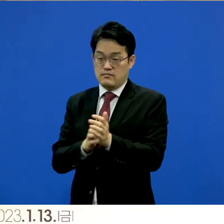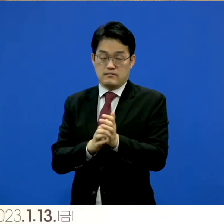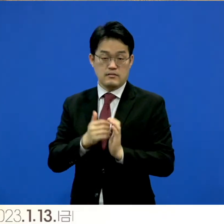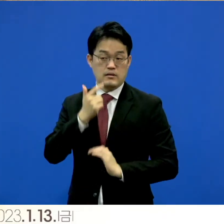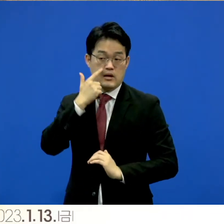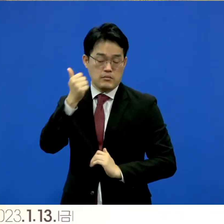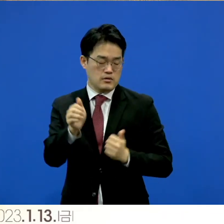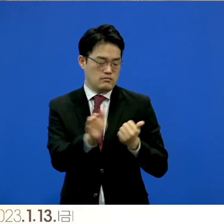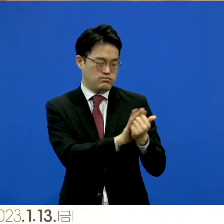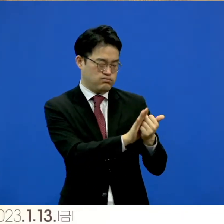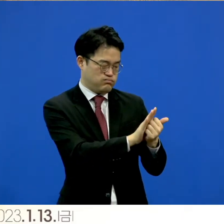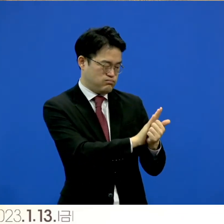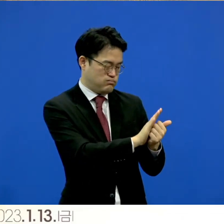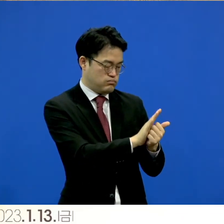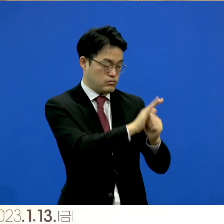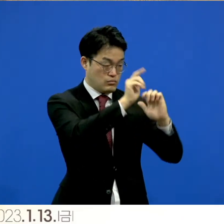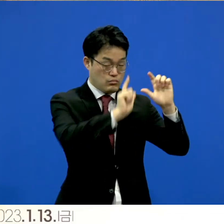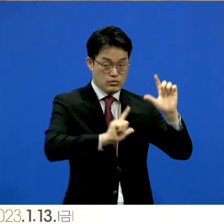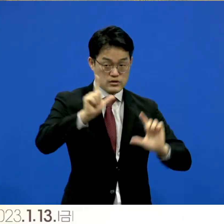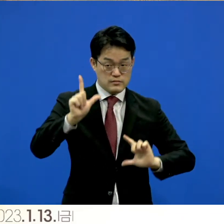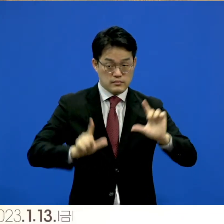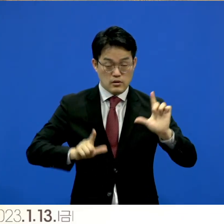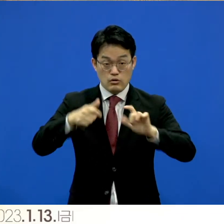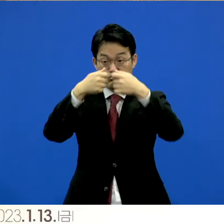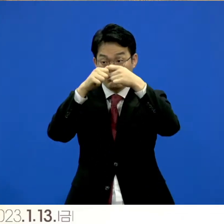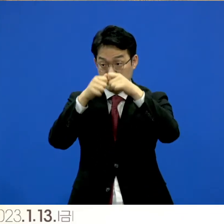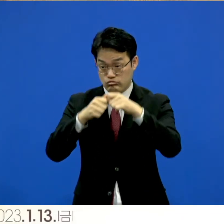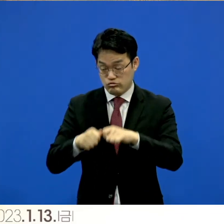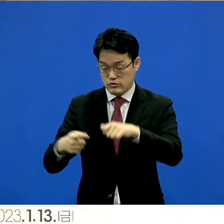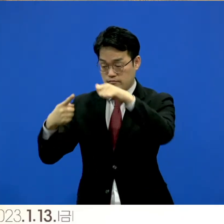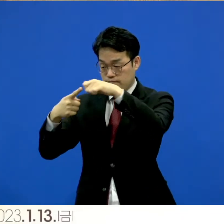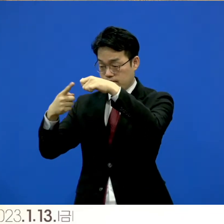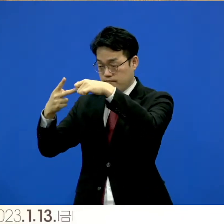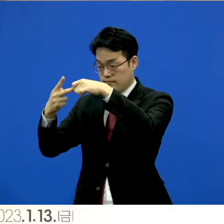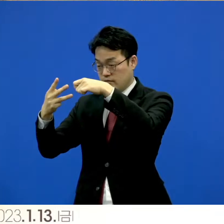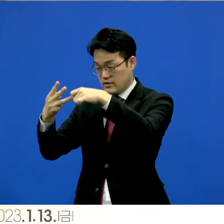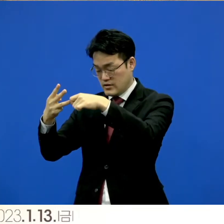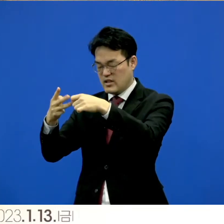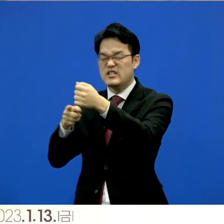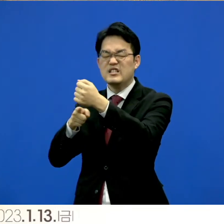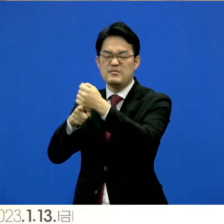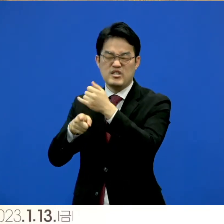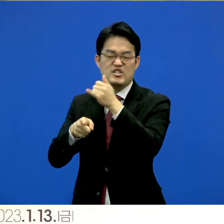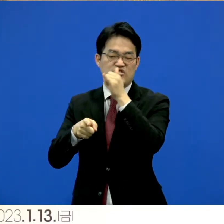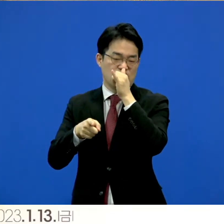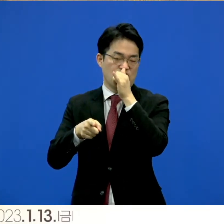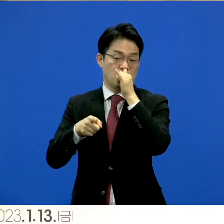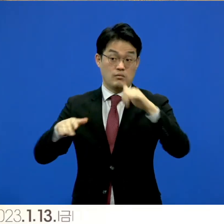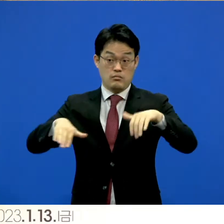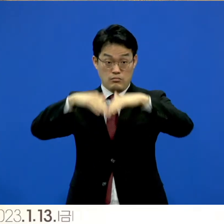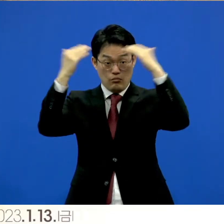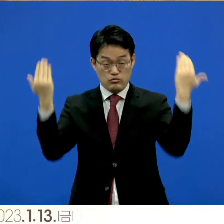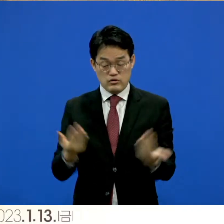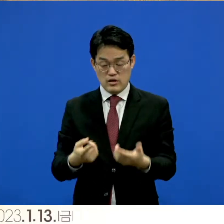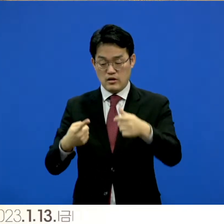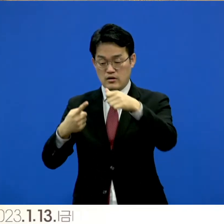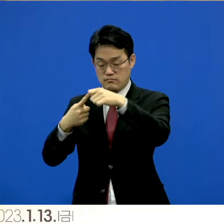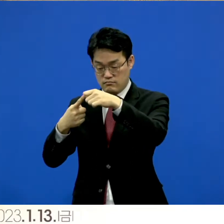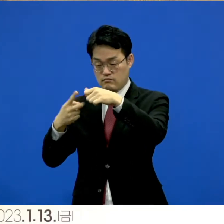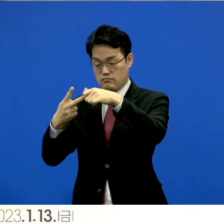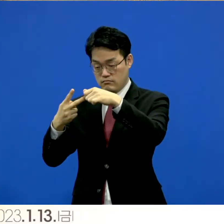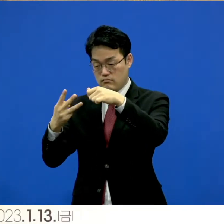구체적입니다. 그리고 하나하나는 의미를 가지고 있습니다. 모두가 아들의 신분의 회복과 연관이